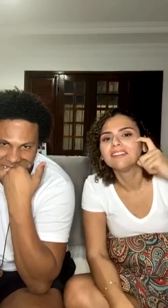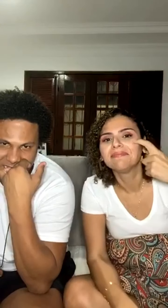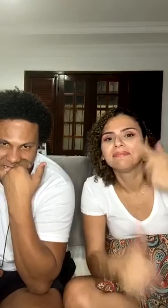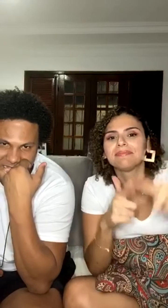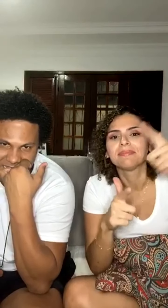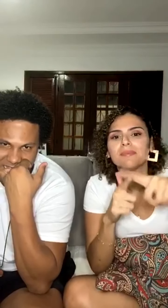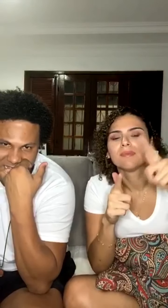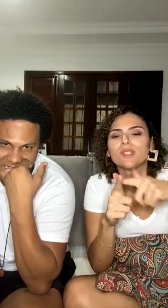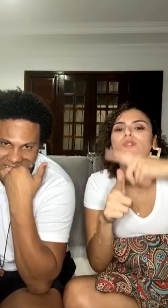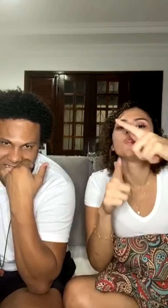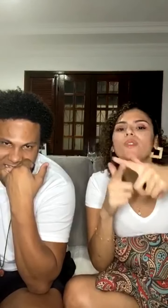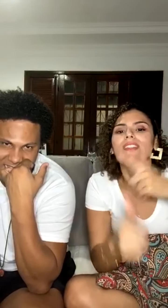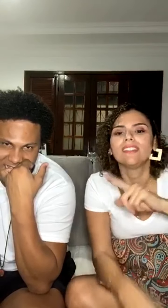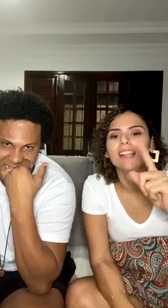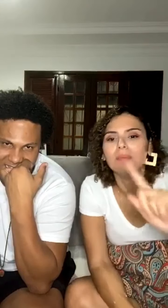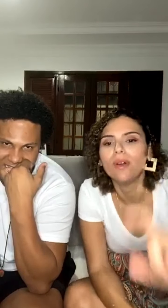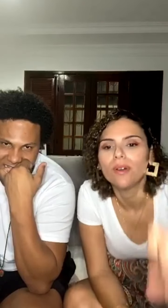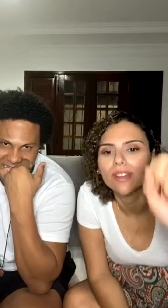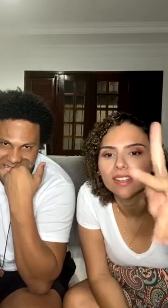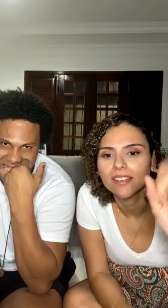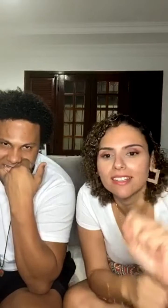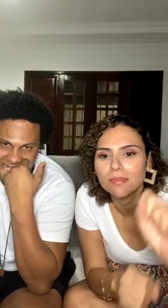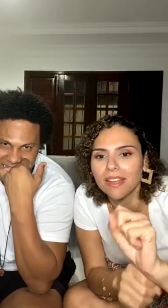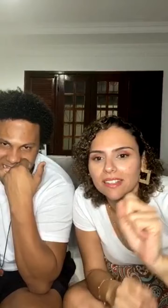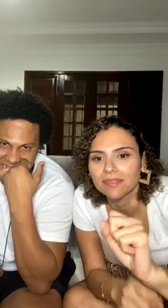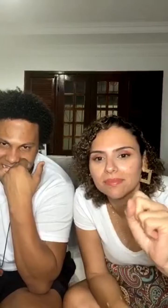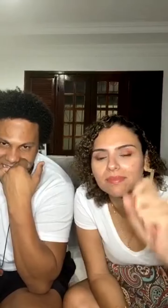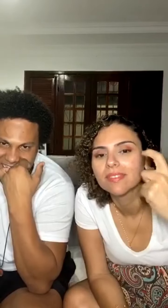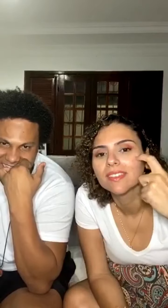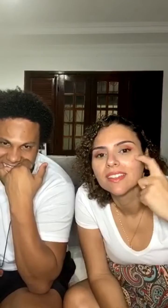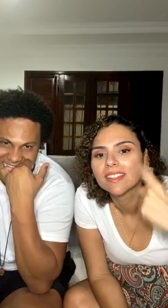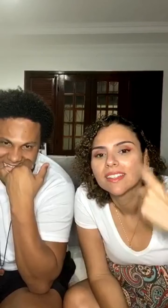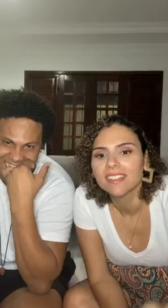entrar de novo. Tá bom. Guarda aí.